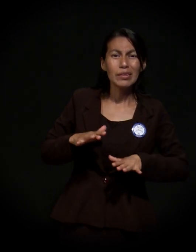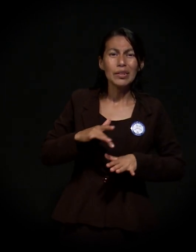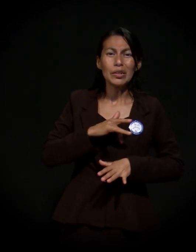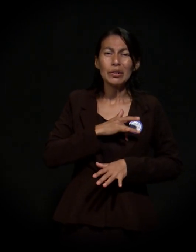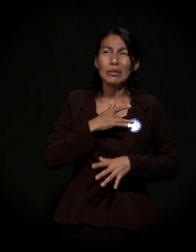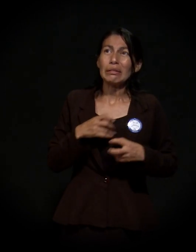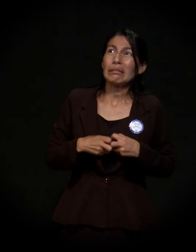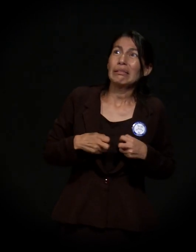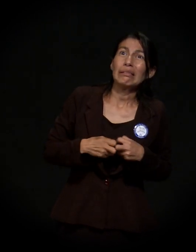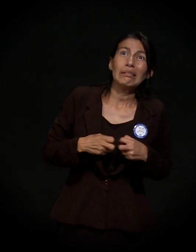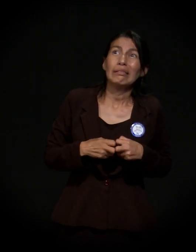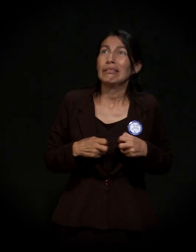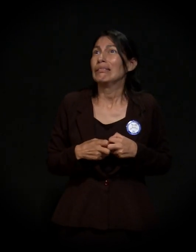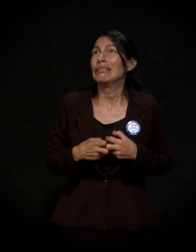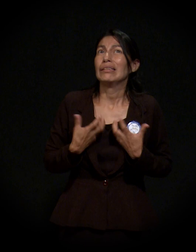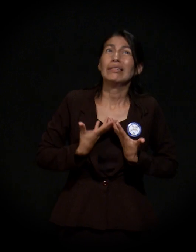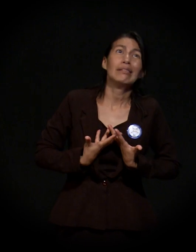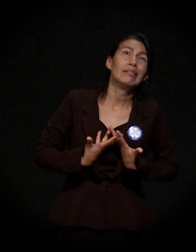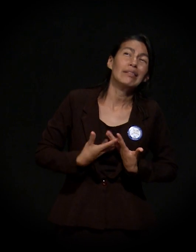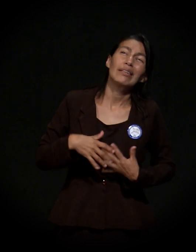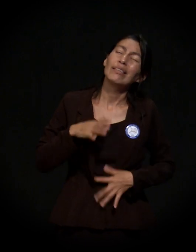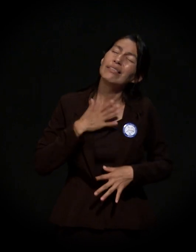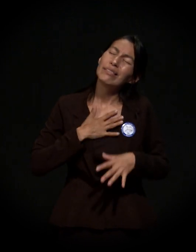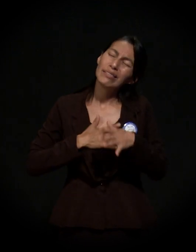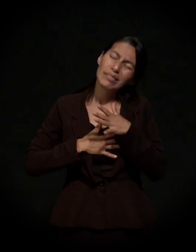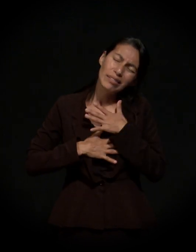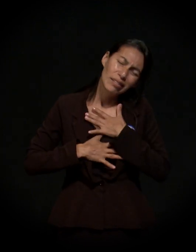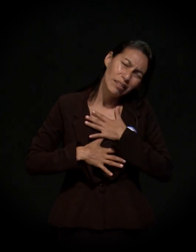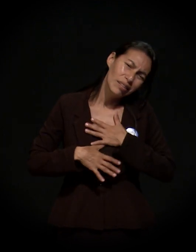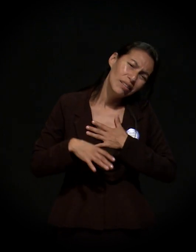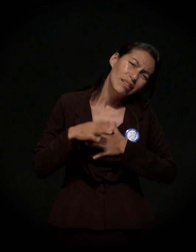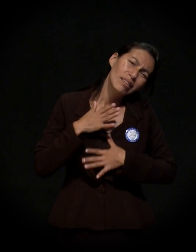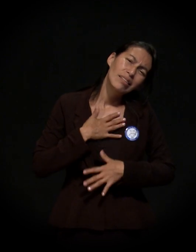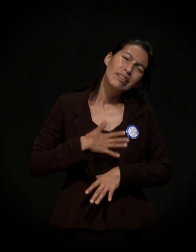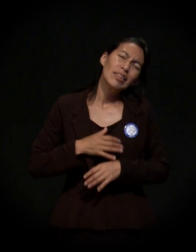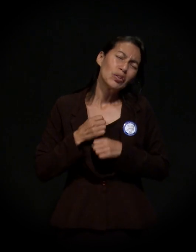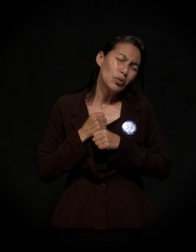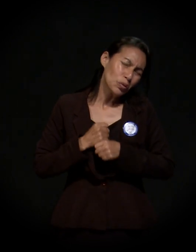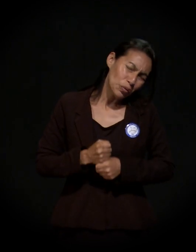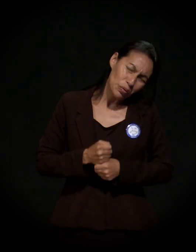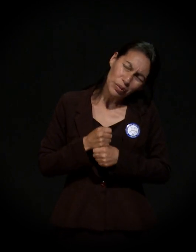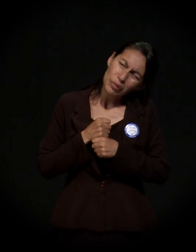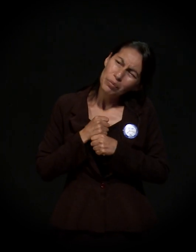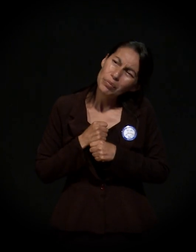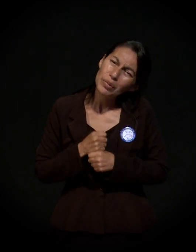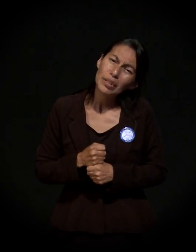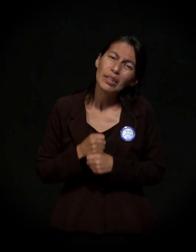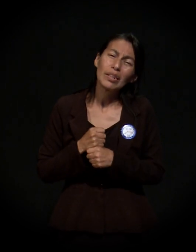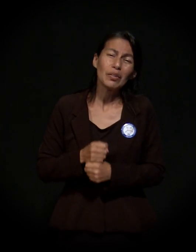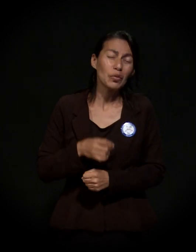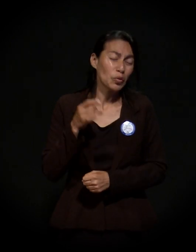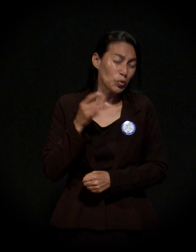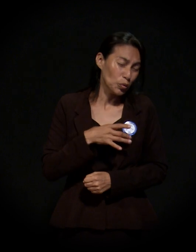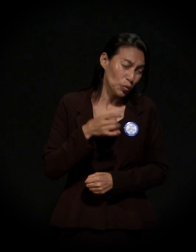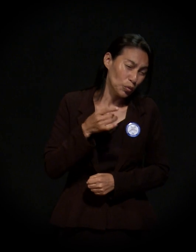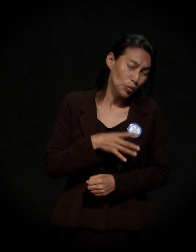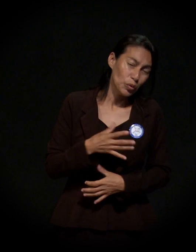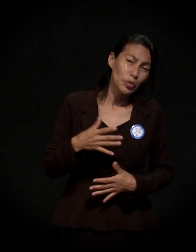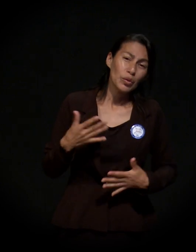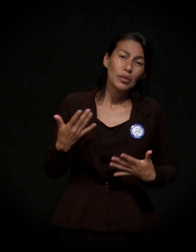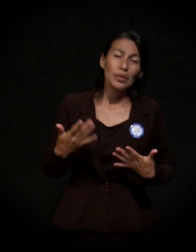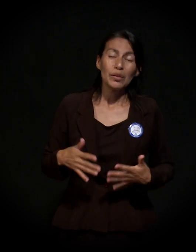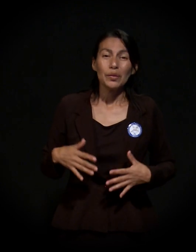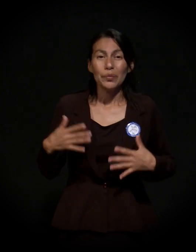estresada, cansada de tanto sufrimiento, de tanto dolor que llega a